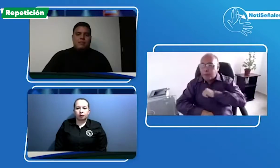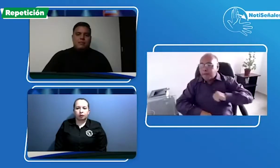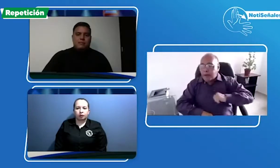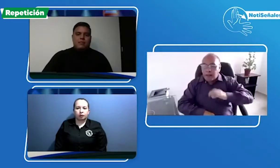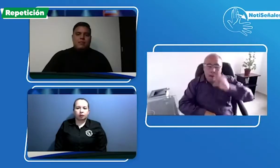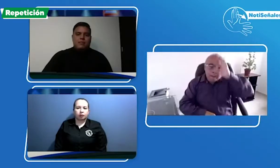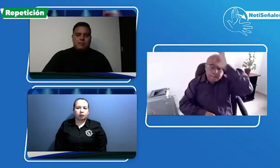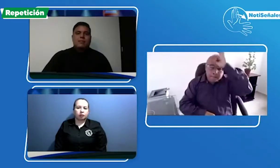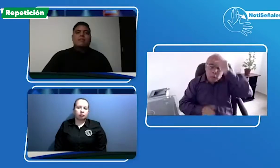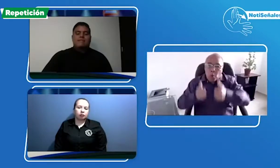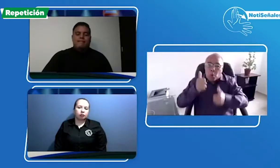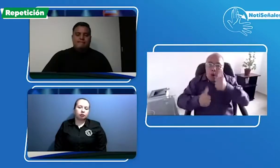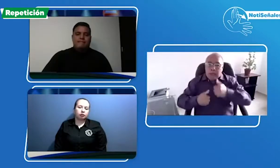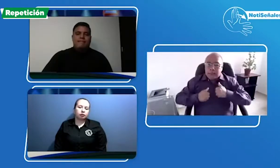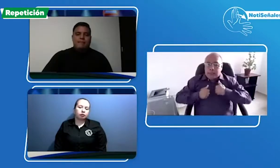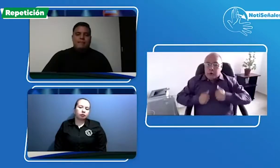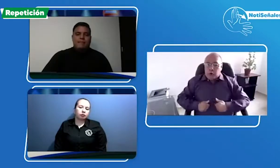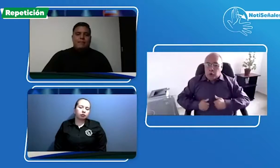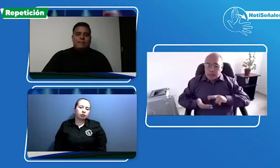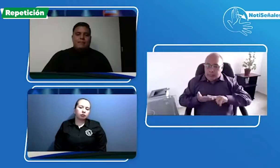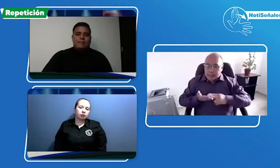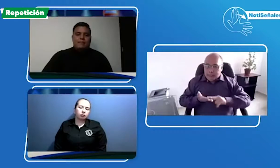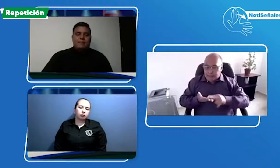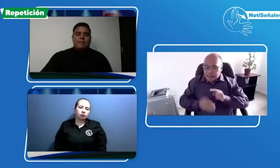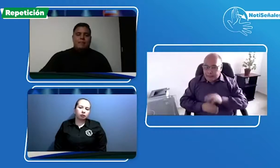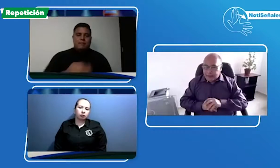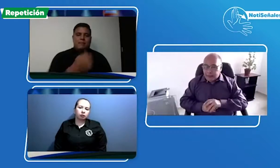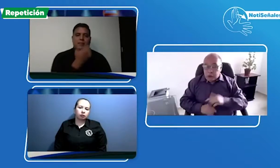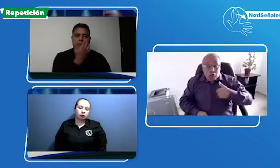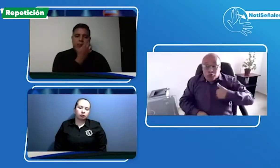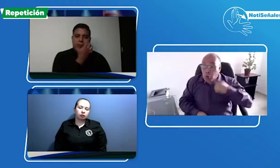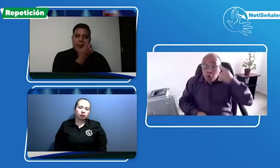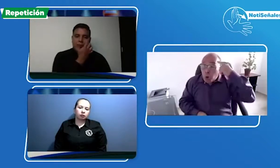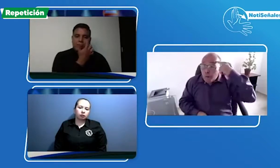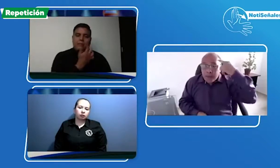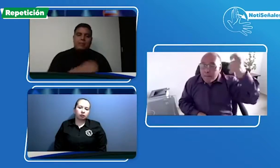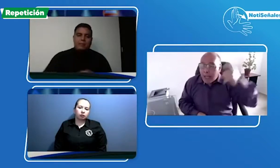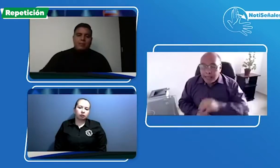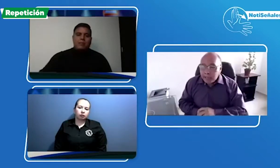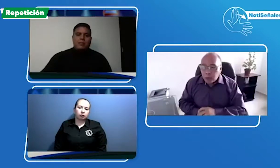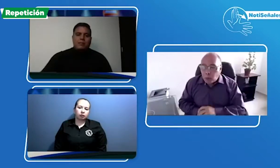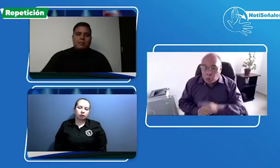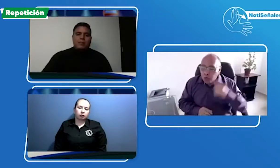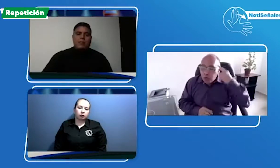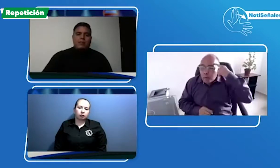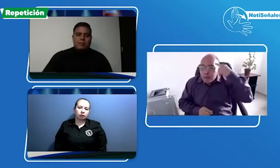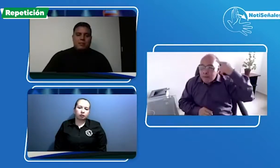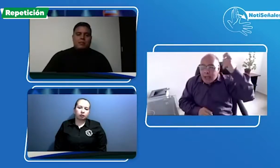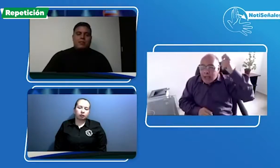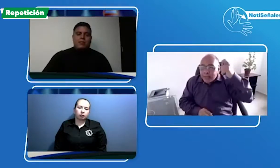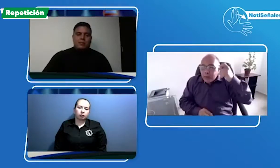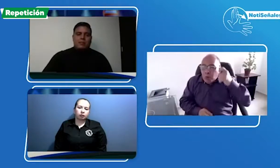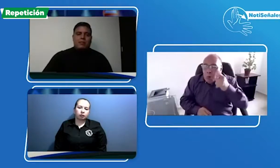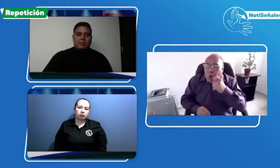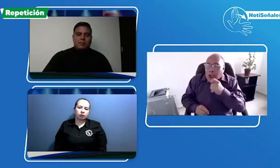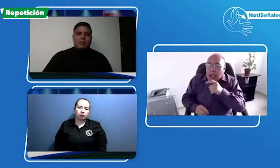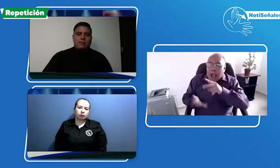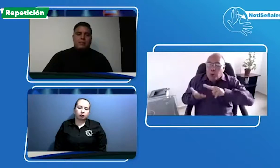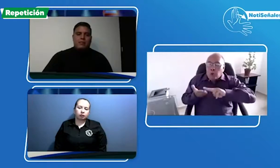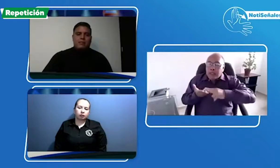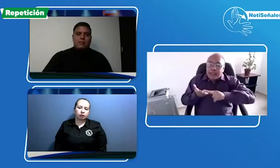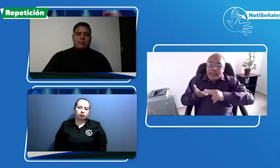desconocimiento ya sea de quienes se desempeñan como intérpretes o de las entidades que están contratando intérpretes porque